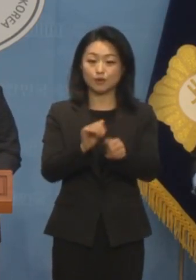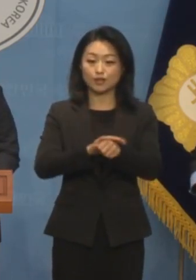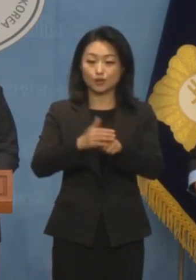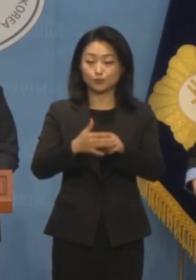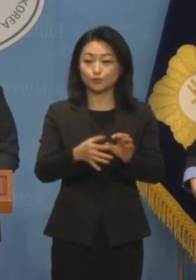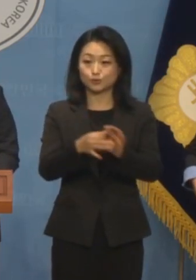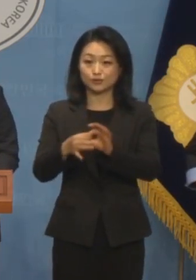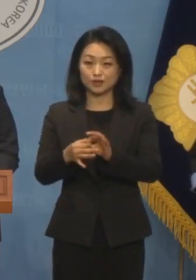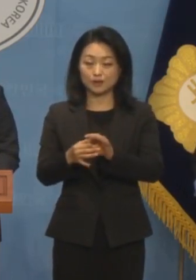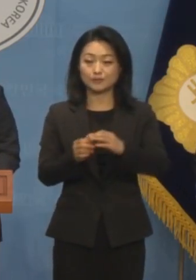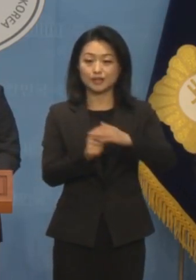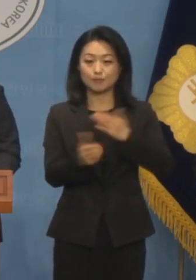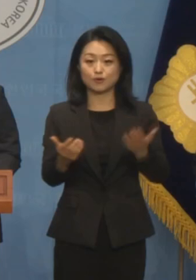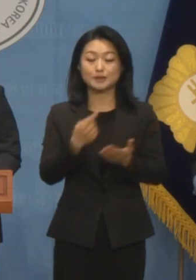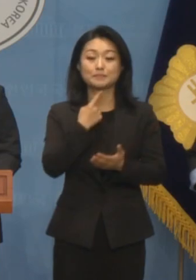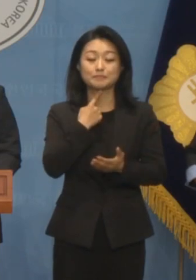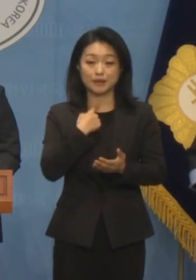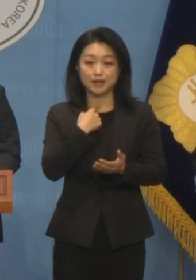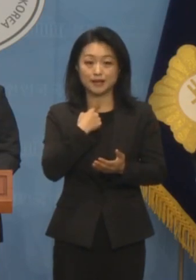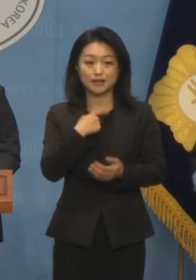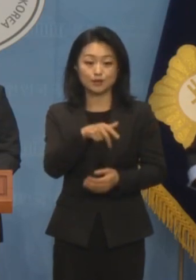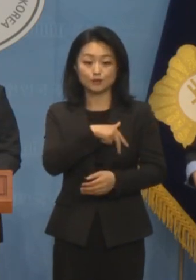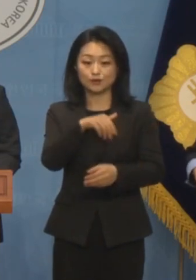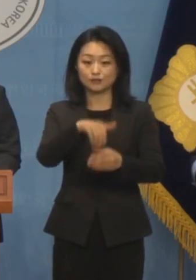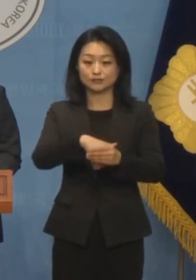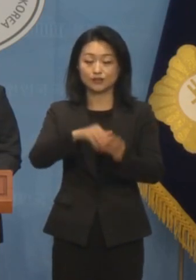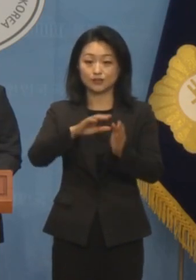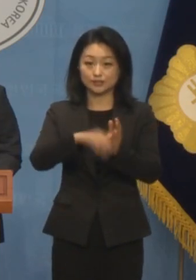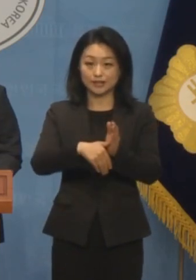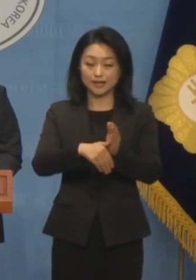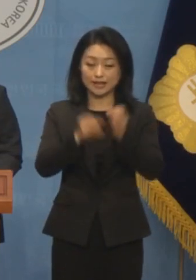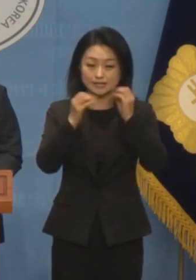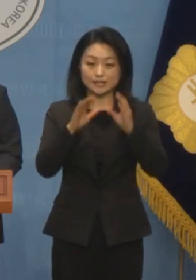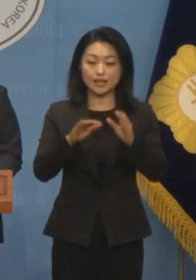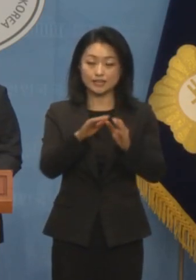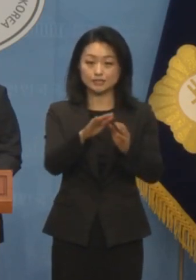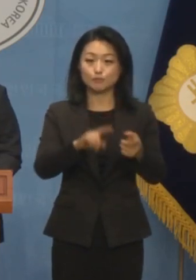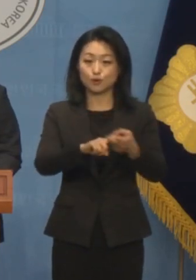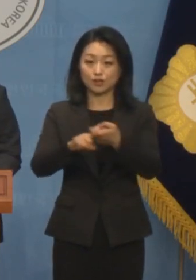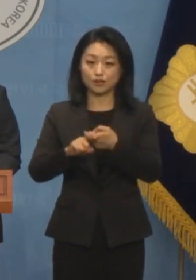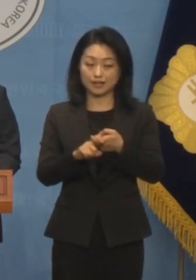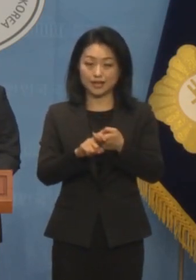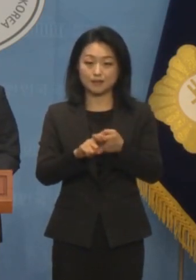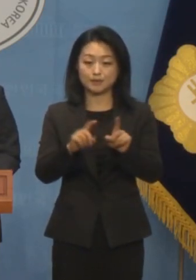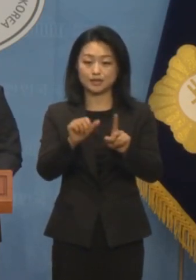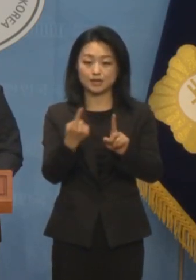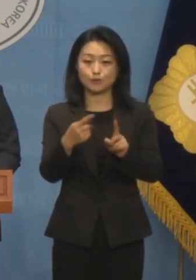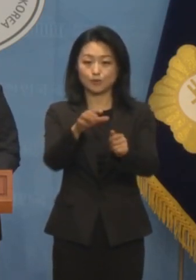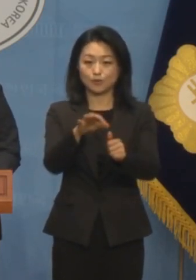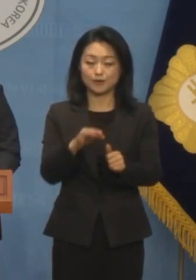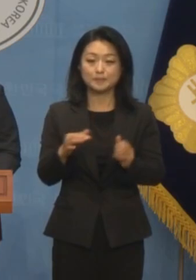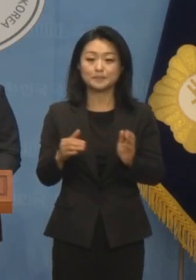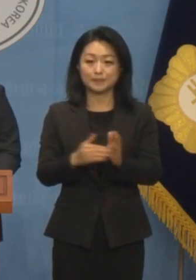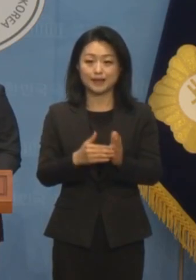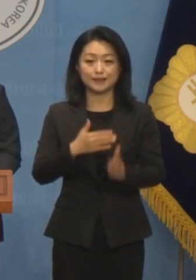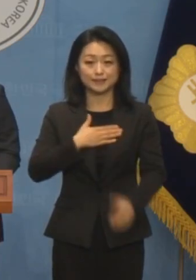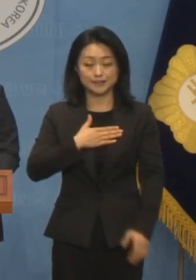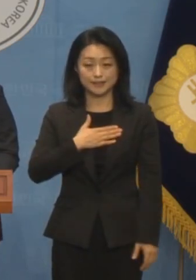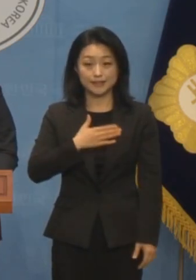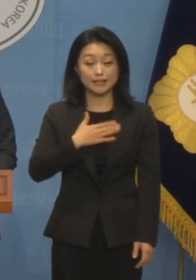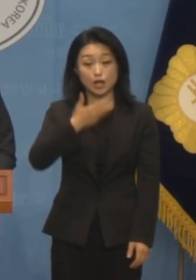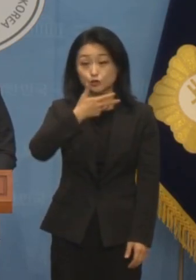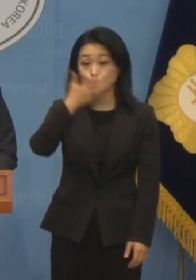상임대표직을 역임했고 지난 총선 과정에서 세진보연합 인재 1호로 영입되었습니다. 제가